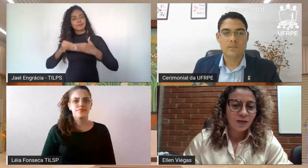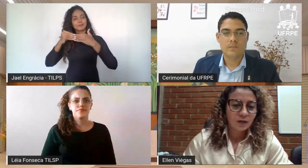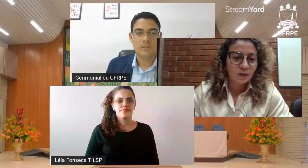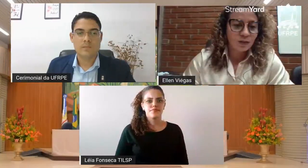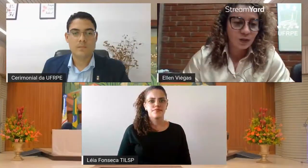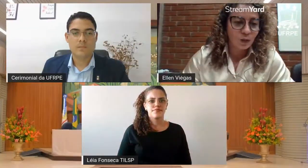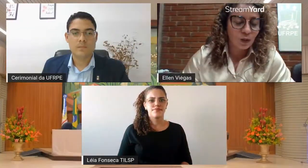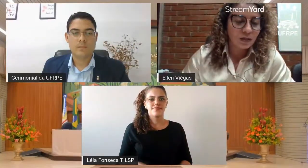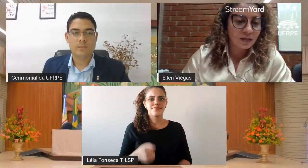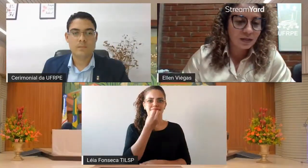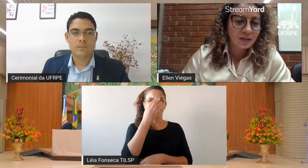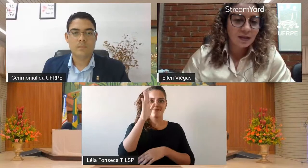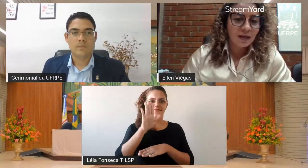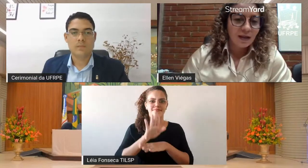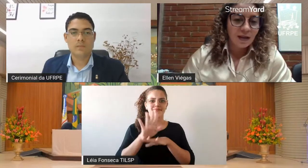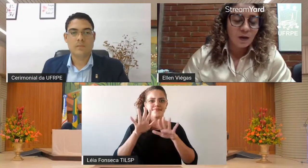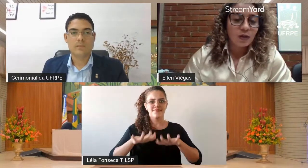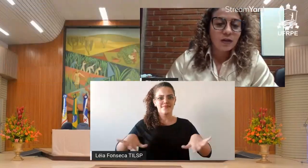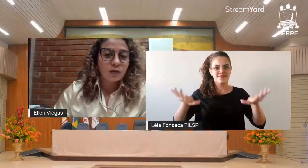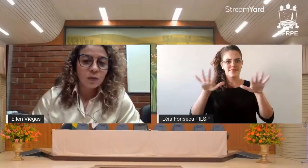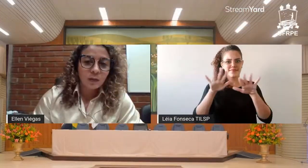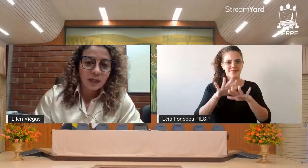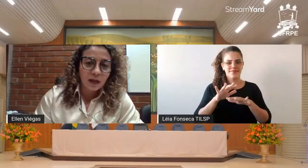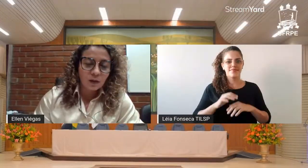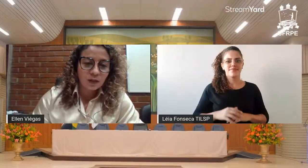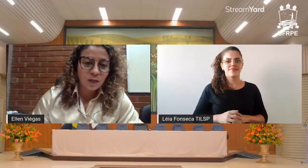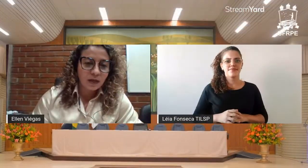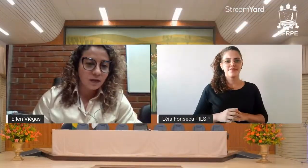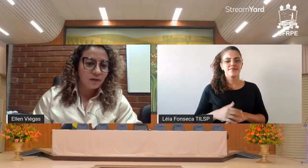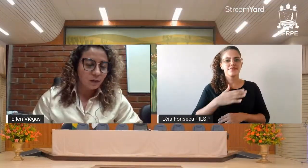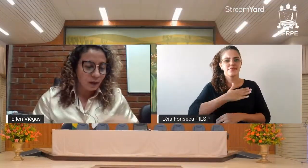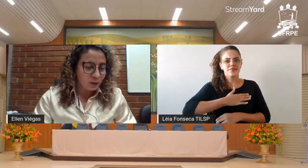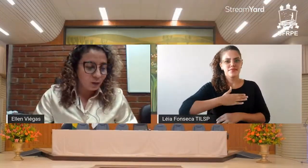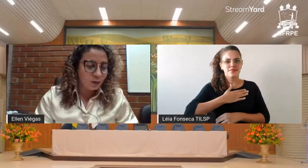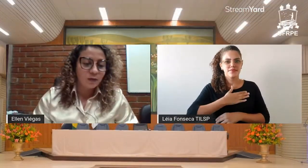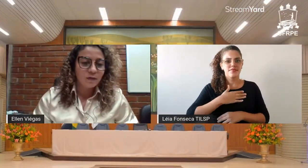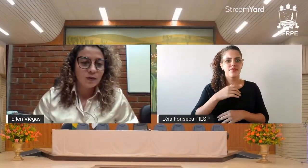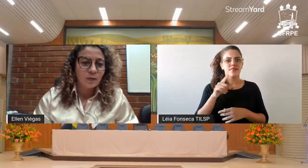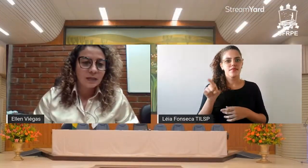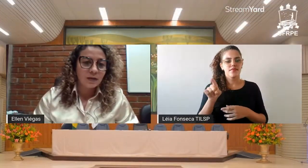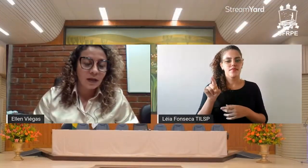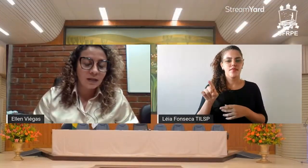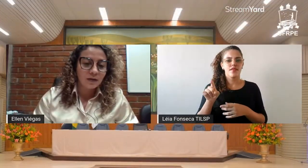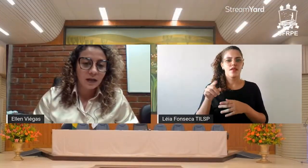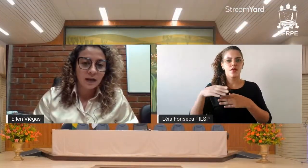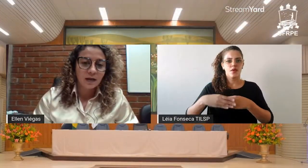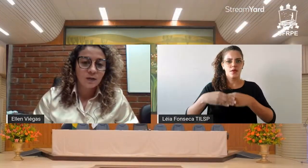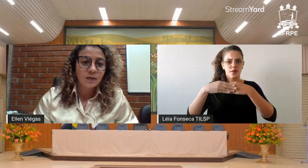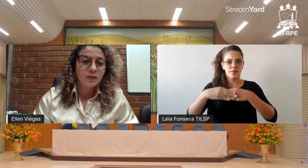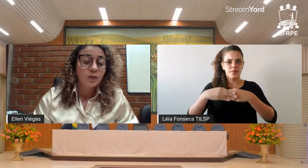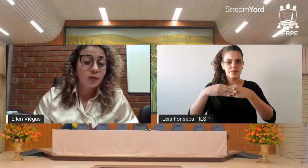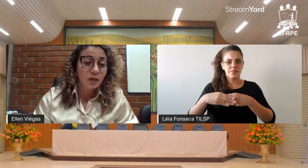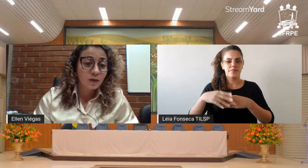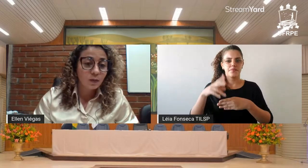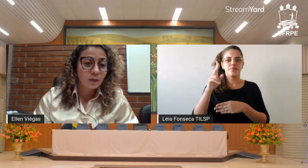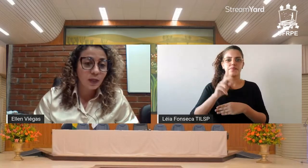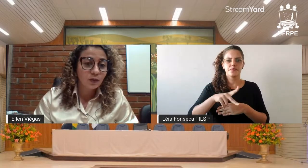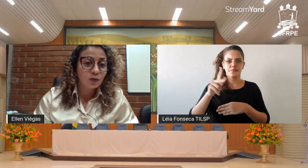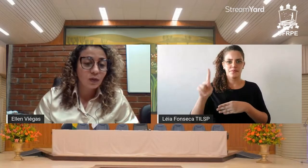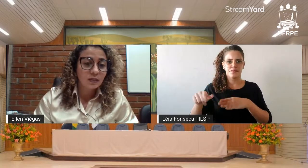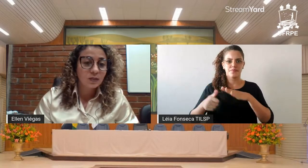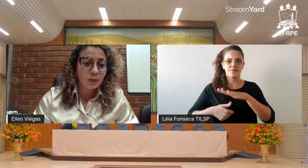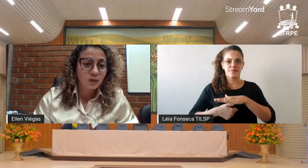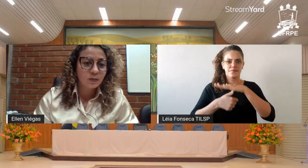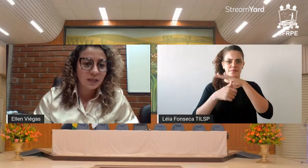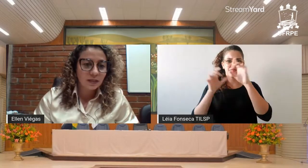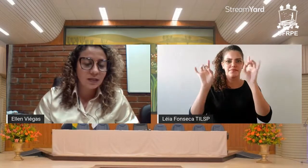Boa tarde a todos e todas. Eu gostaria de cumprimentar o nosso magnífico reitor, professor Marcelo Carneiro Leão, em nome de quem eu